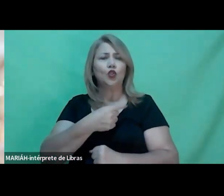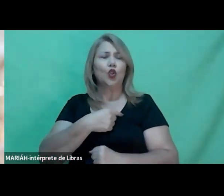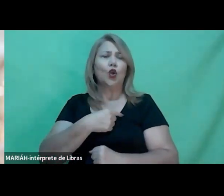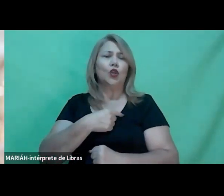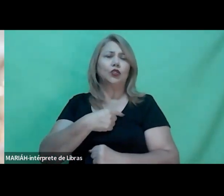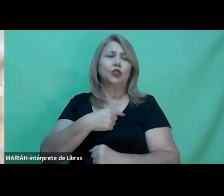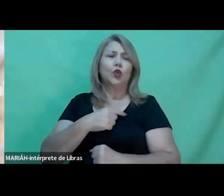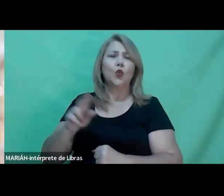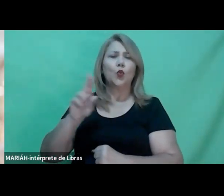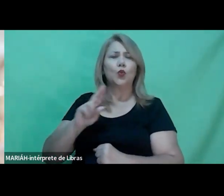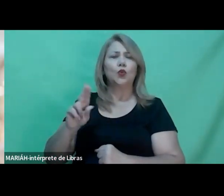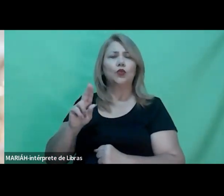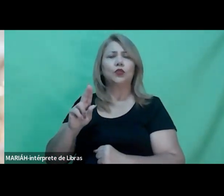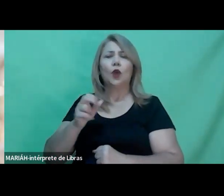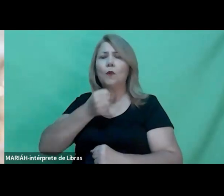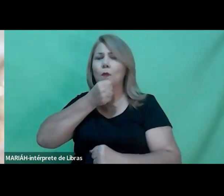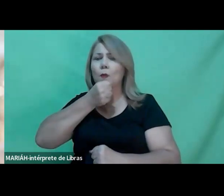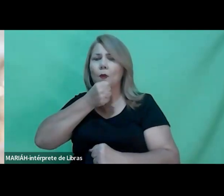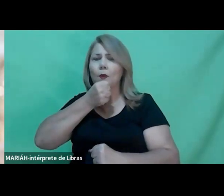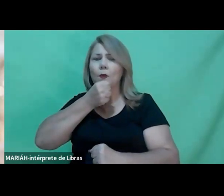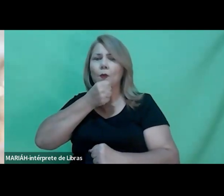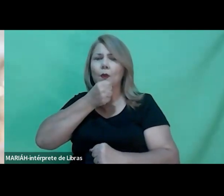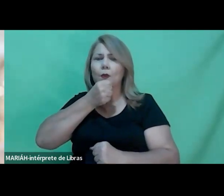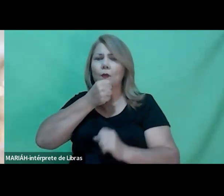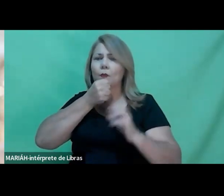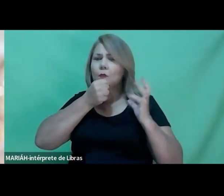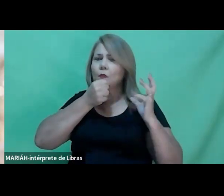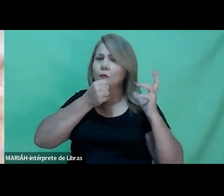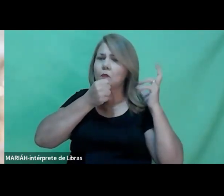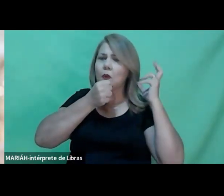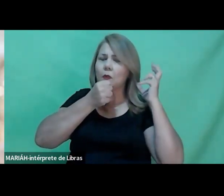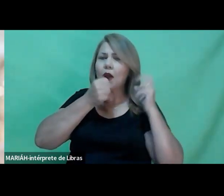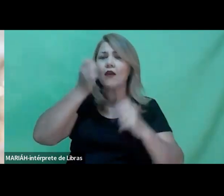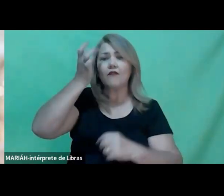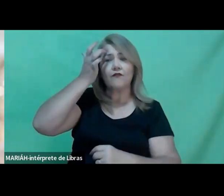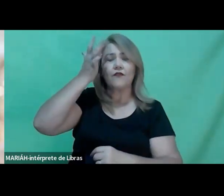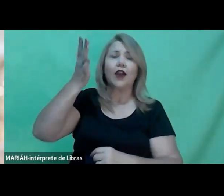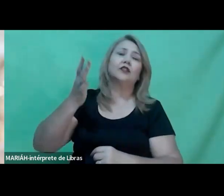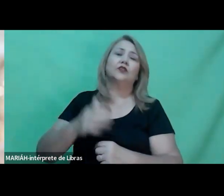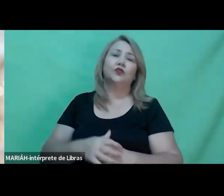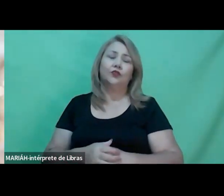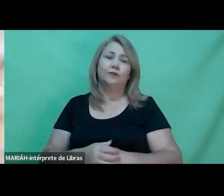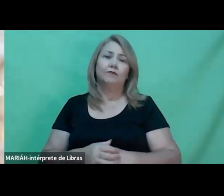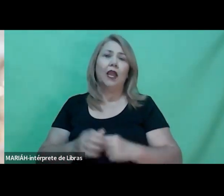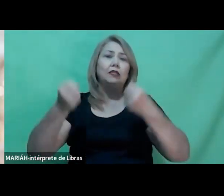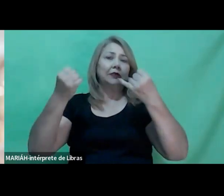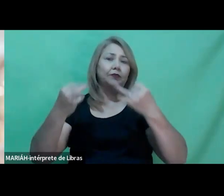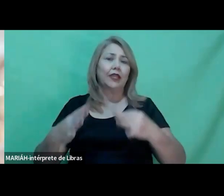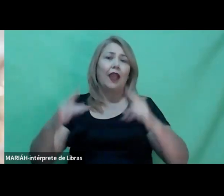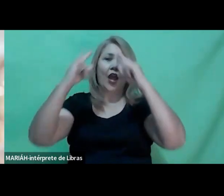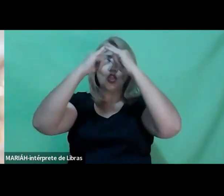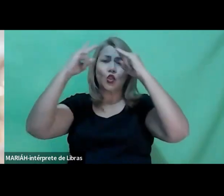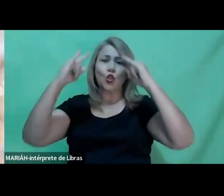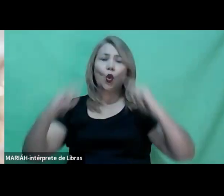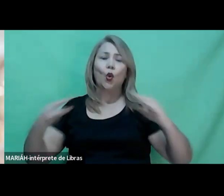conectado a un micrófono y eso hizo relativamente fácil la descripción de la Torre Pero